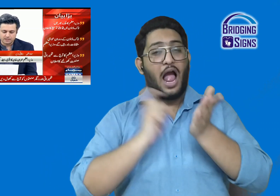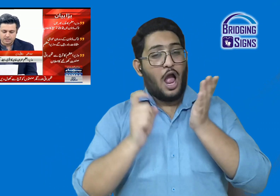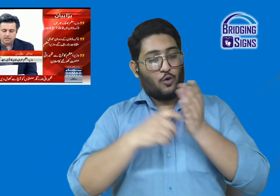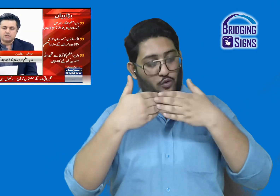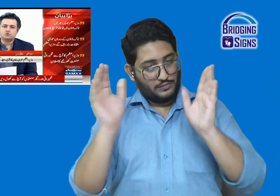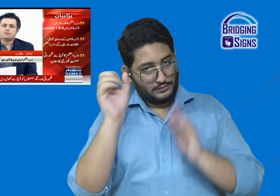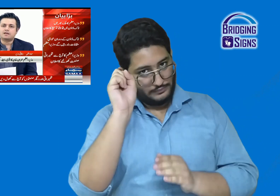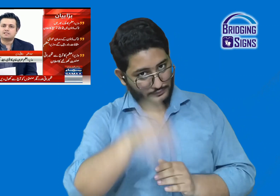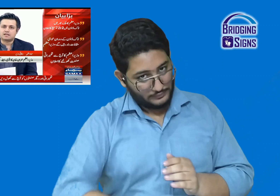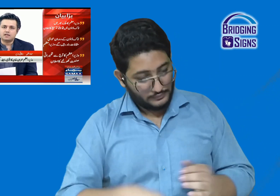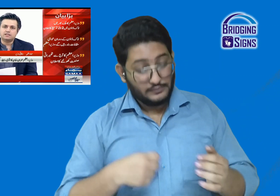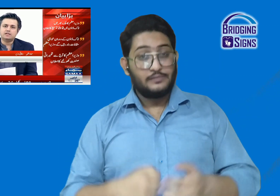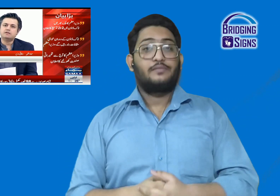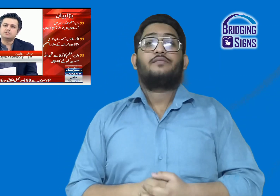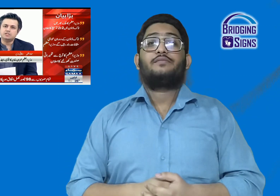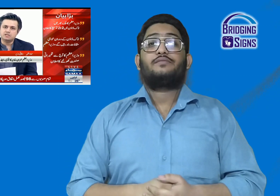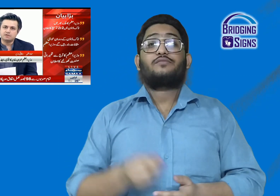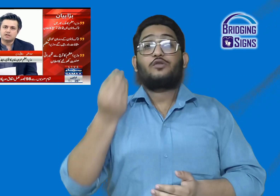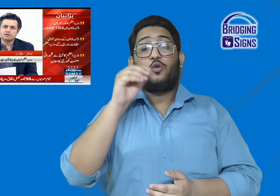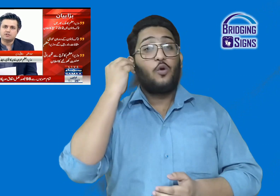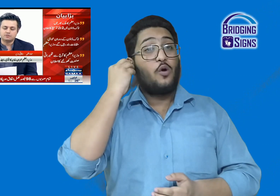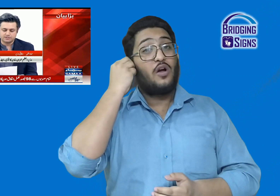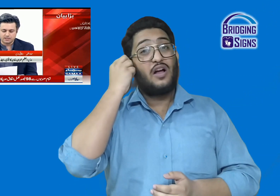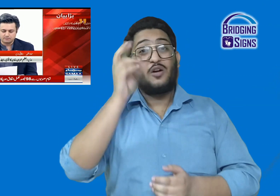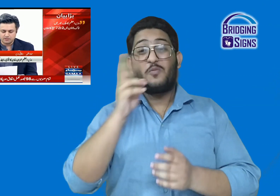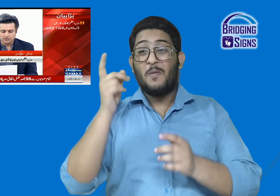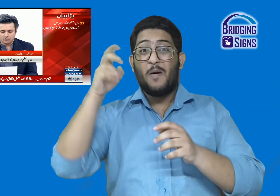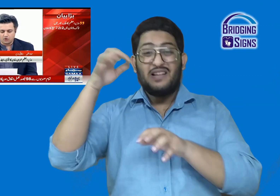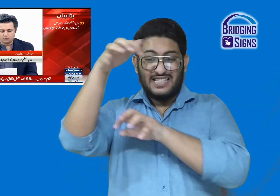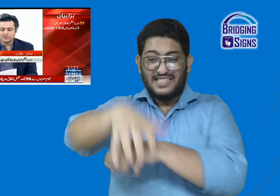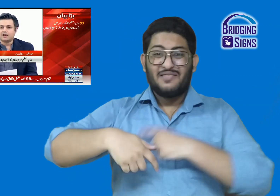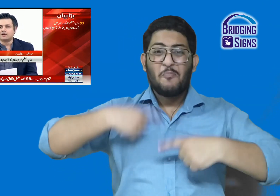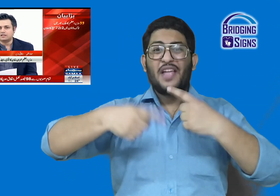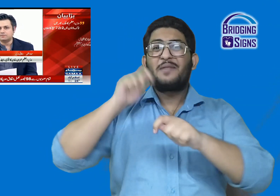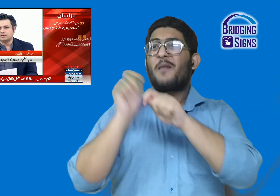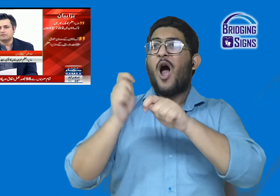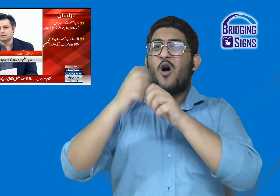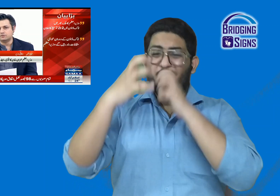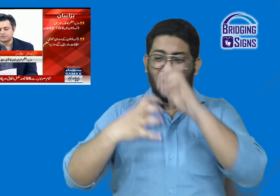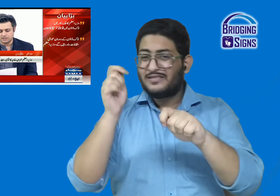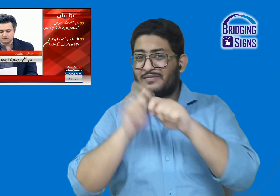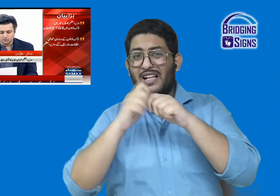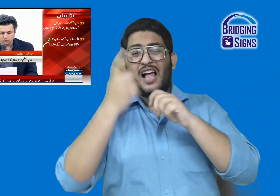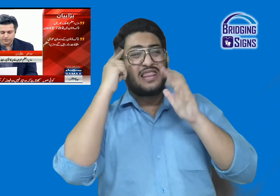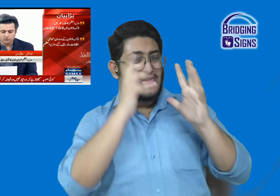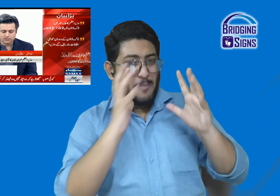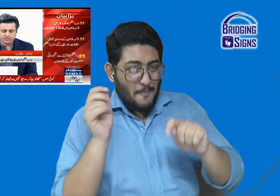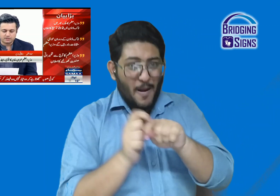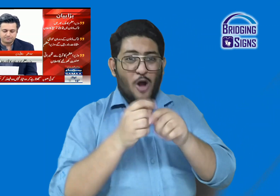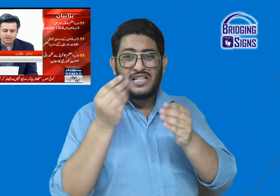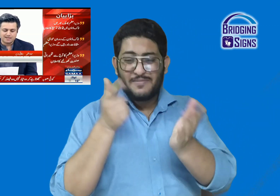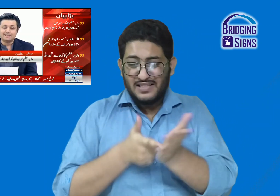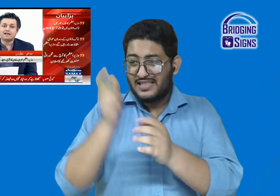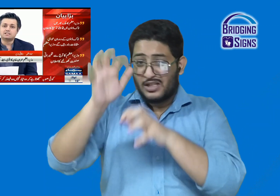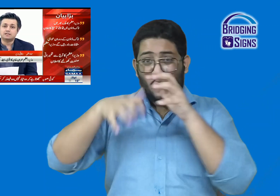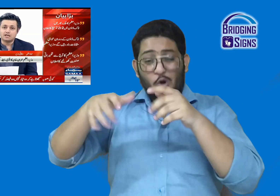देहातों में, जो हमारे ज़राअत के लिए मशीनरी बनाने वाले यूनिट्स हैं और उनके आलात बनाने वाले यूनिट्स हैं उनको भी खोला